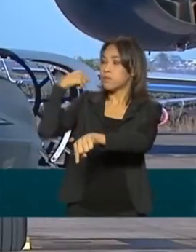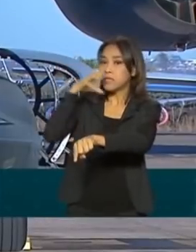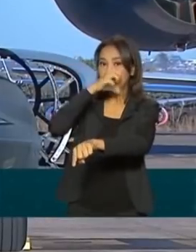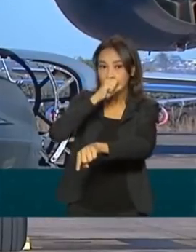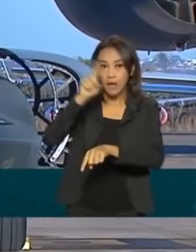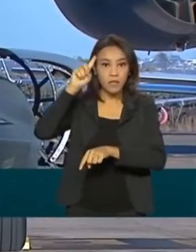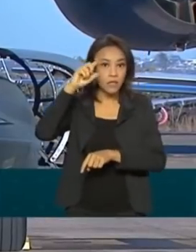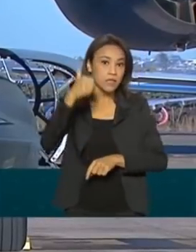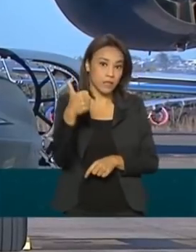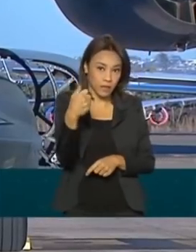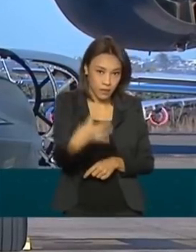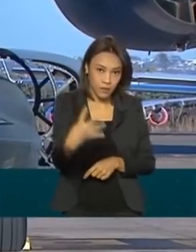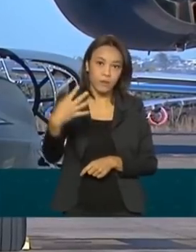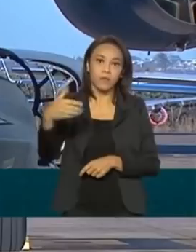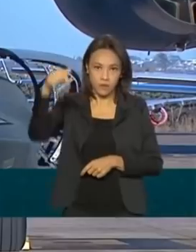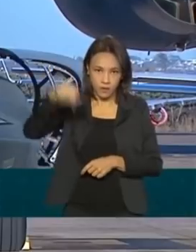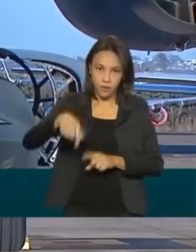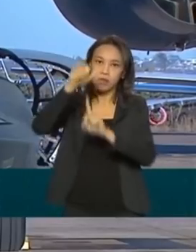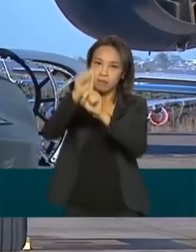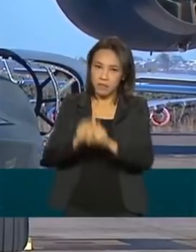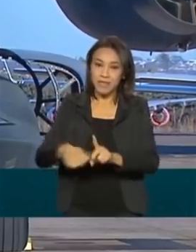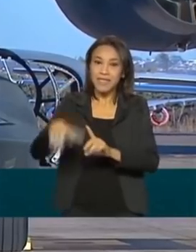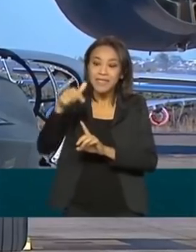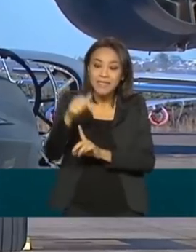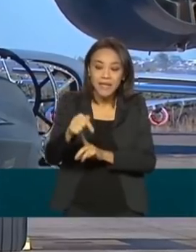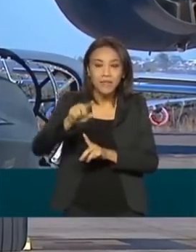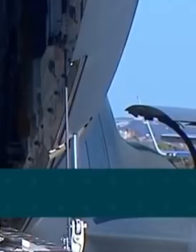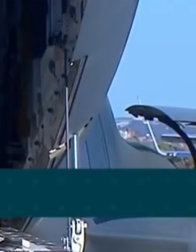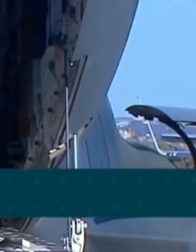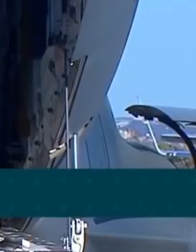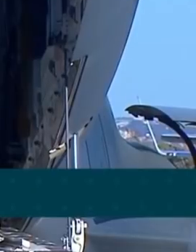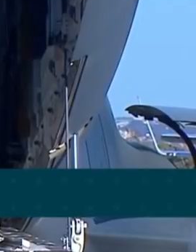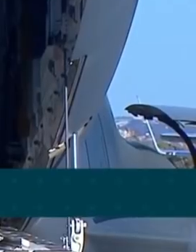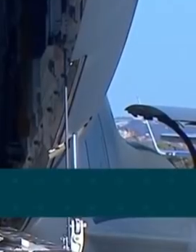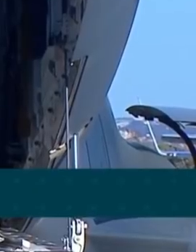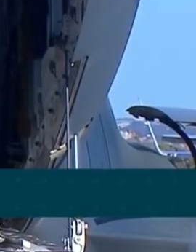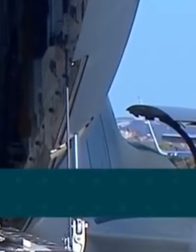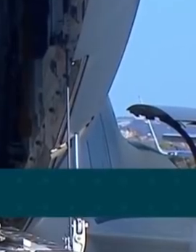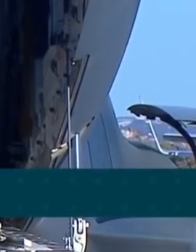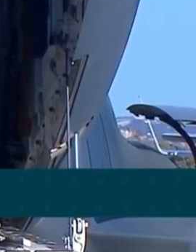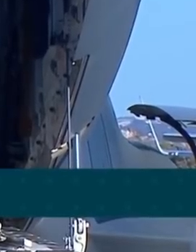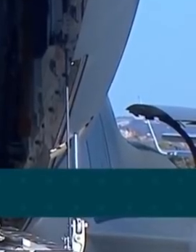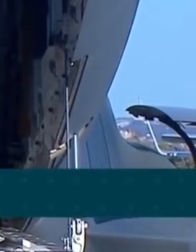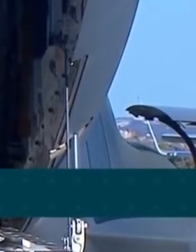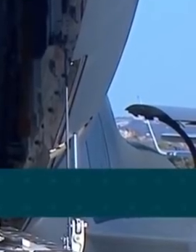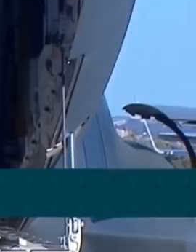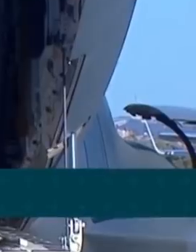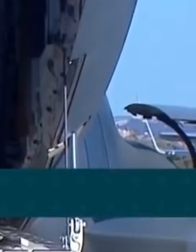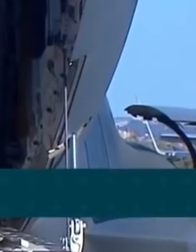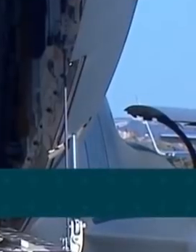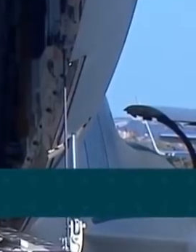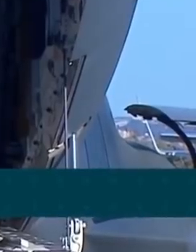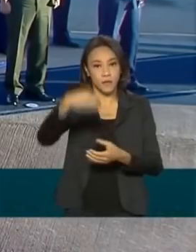partiu da base aérea de Brasília o contingente conta com 32 bombeiros quase 7 toneladas de material e equipamentos de emergência